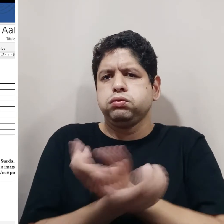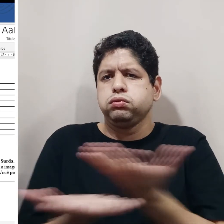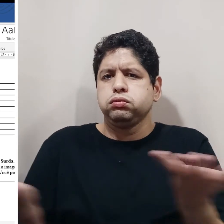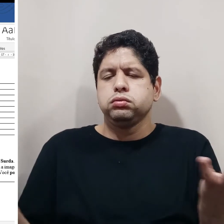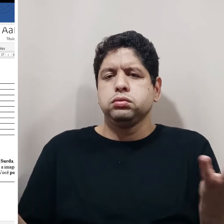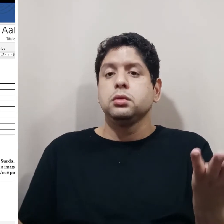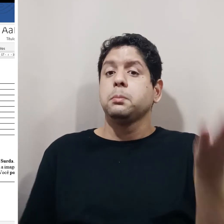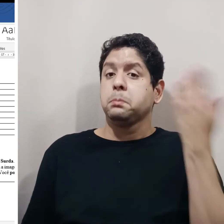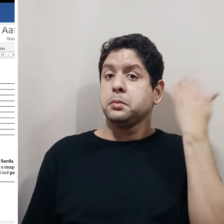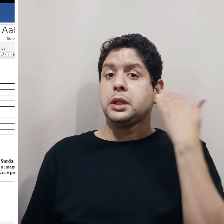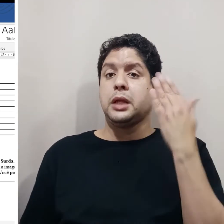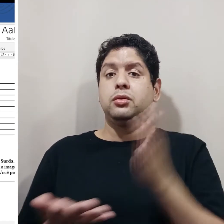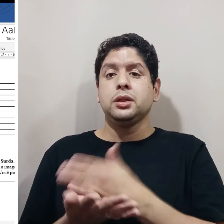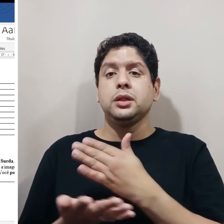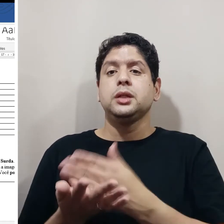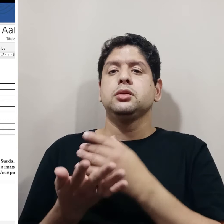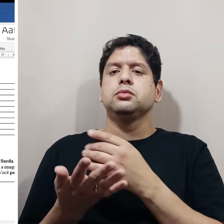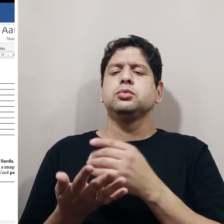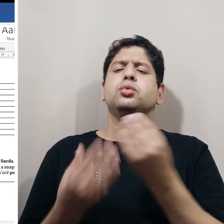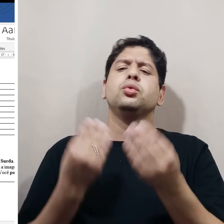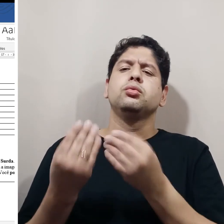fazer livros, né,